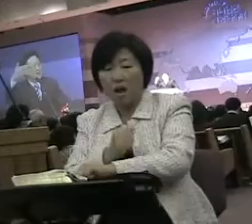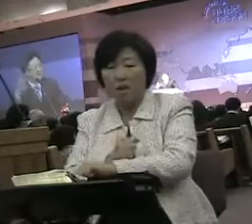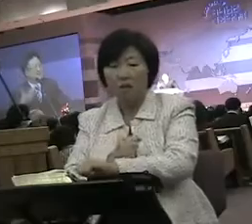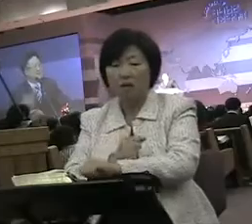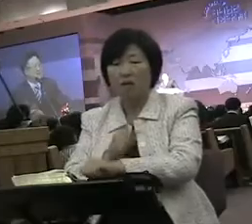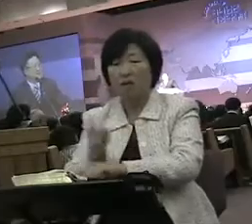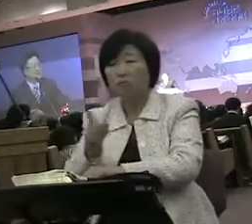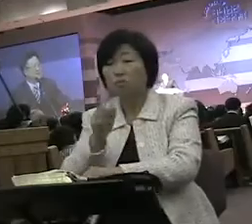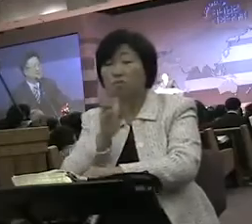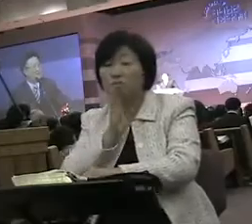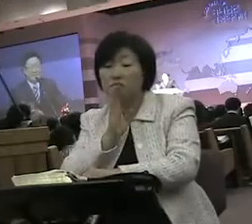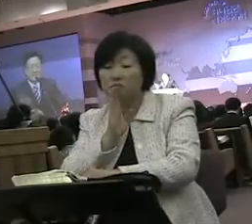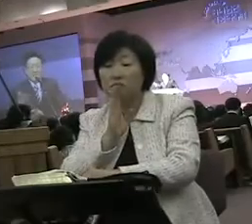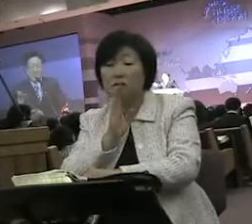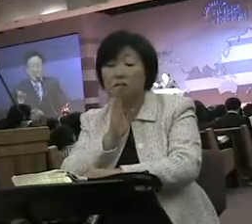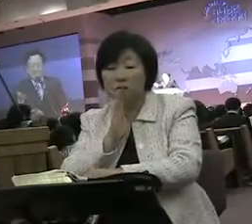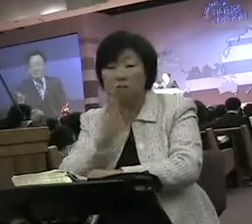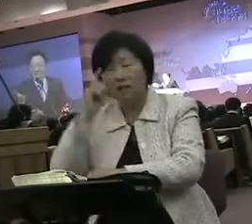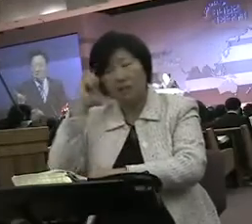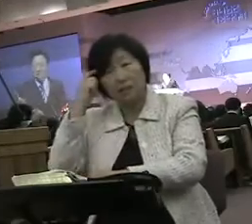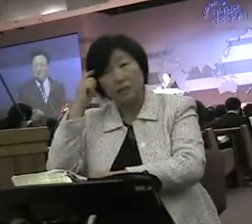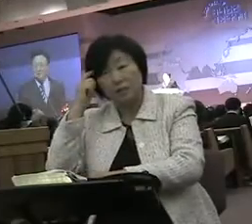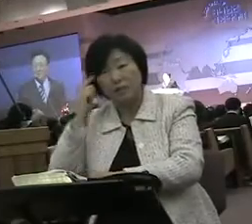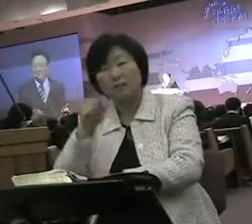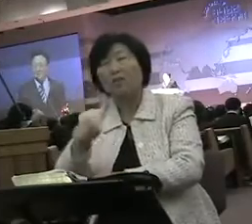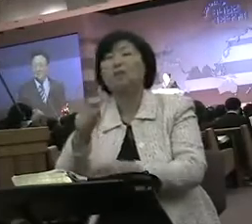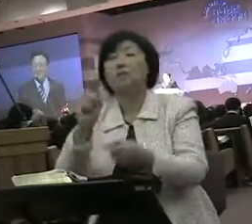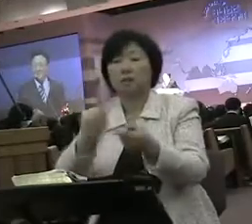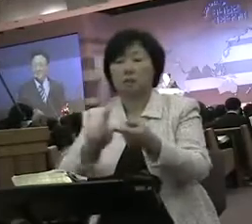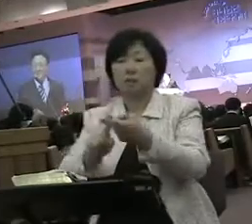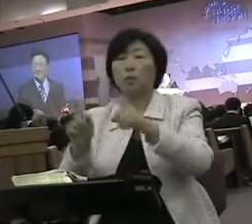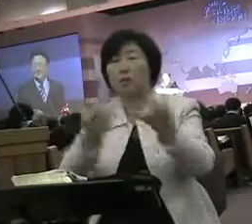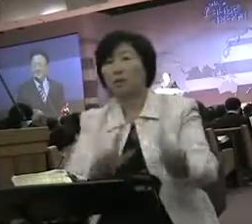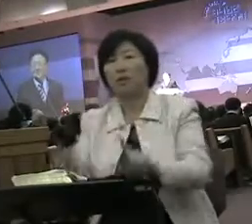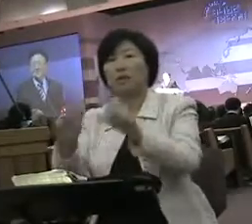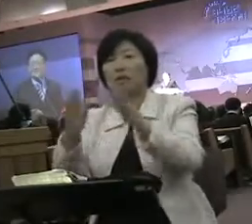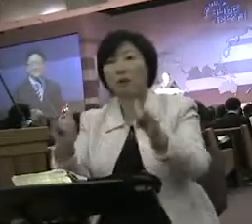옳다라고 생각하지만 그대로 사시는 분 혹시 계셔요?